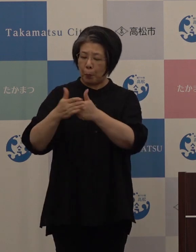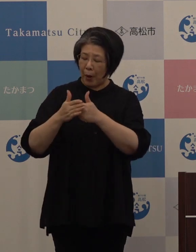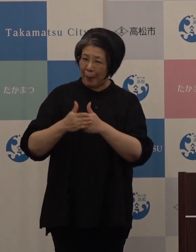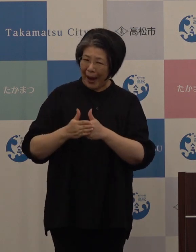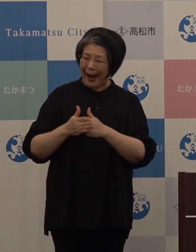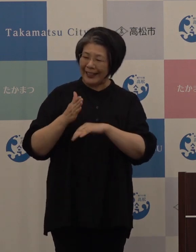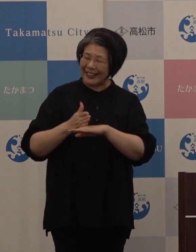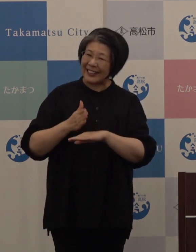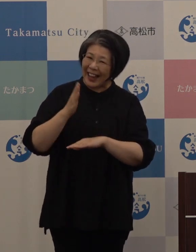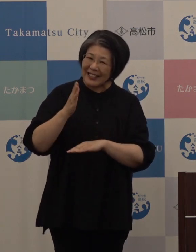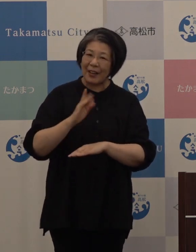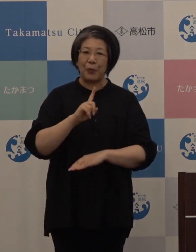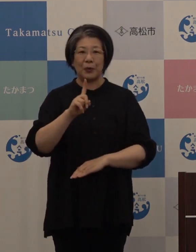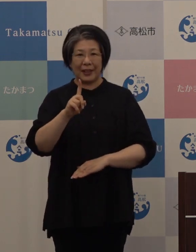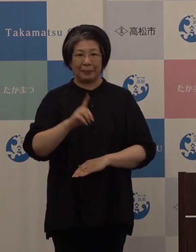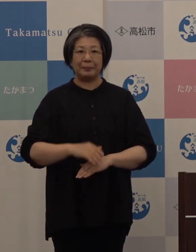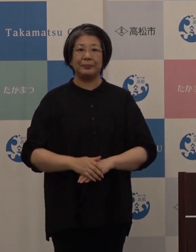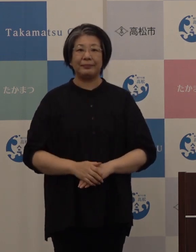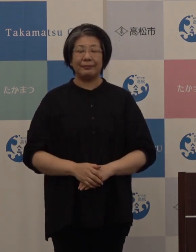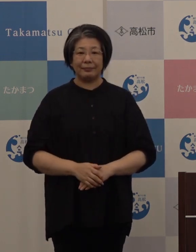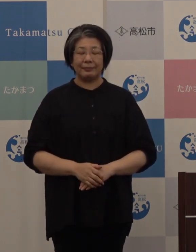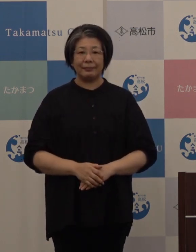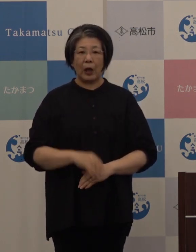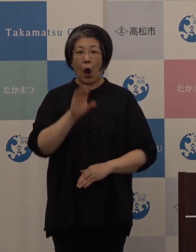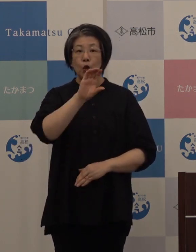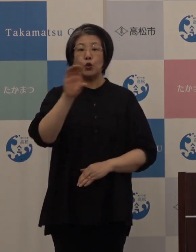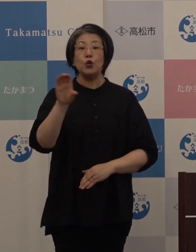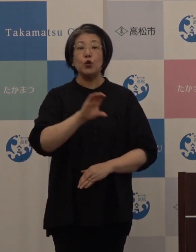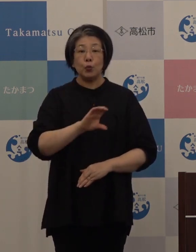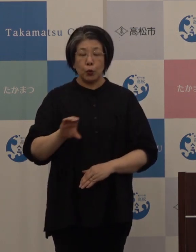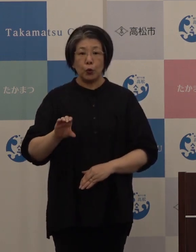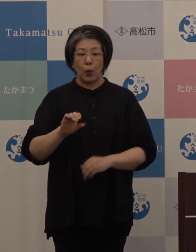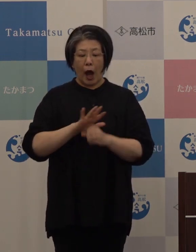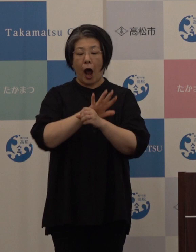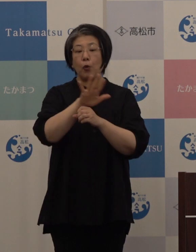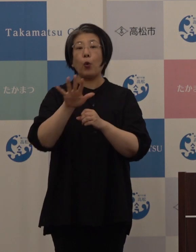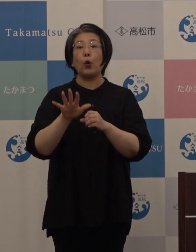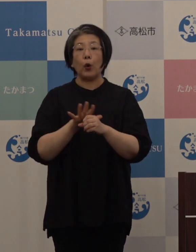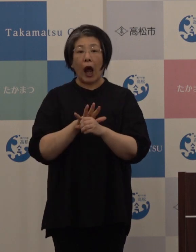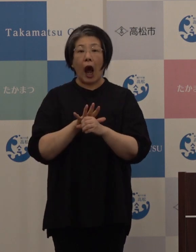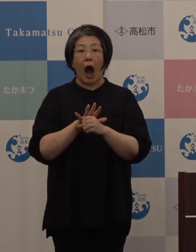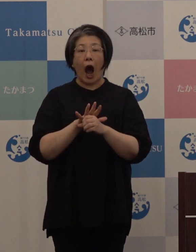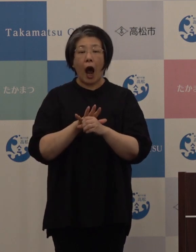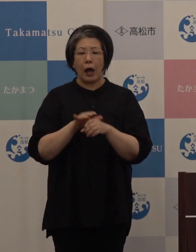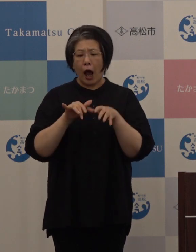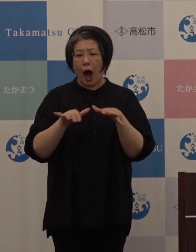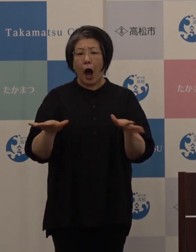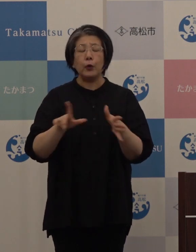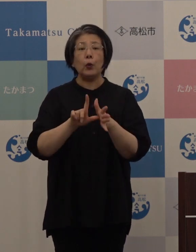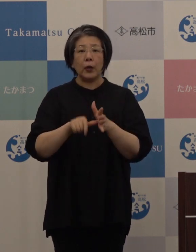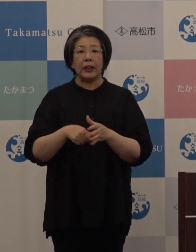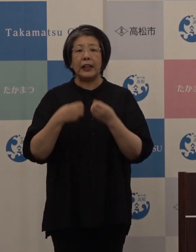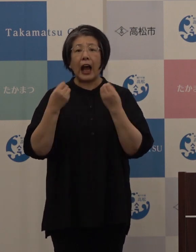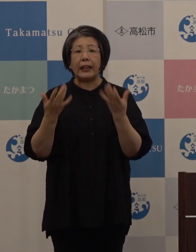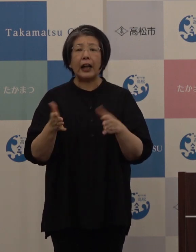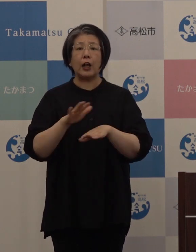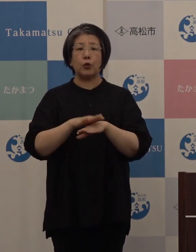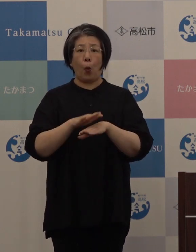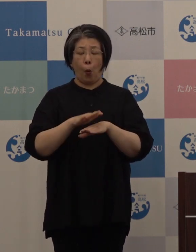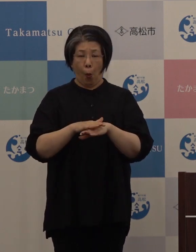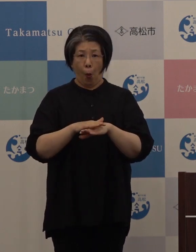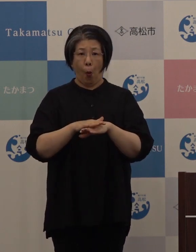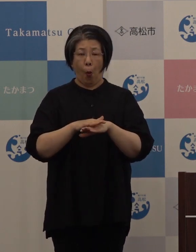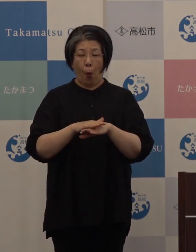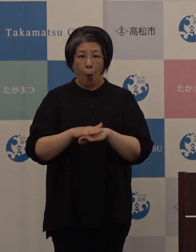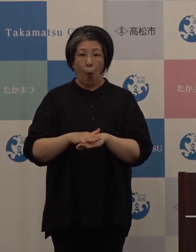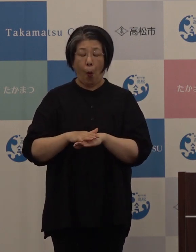を感謝したいと思っております。Zoom はコロナ禍で成長した新たな形のインフラでありまして、今やビジ